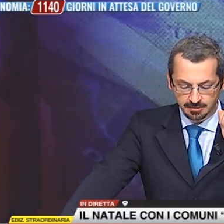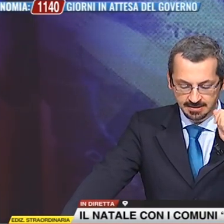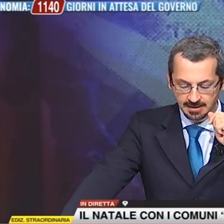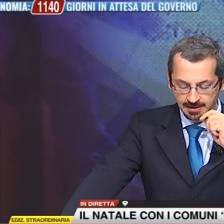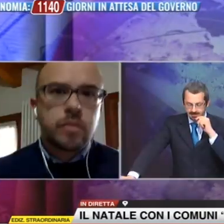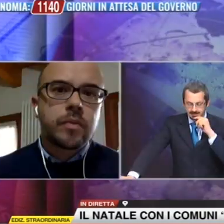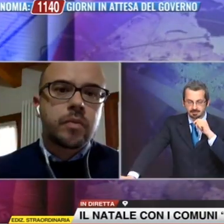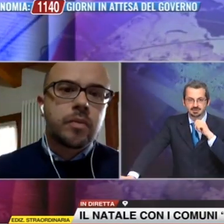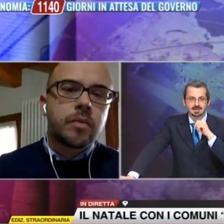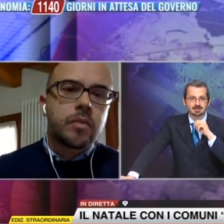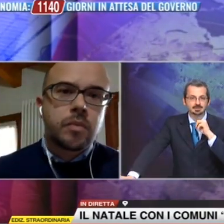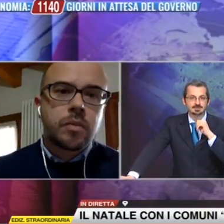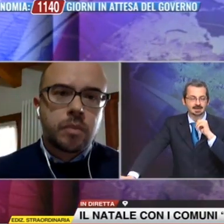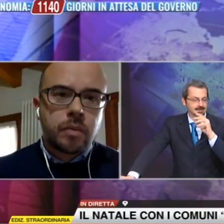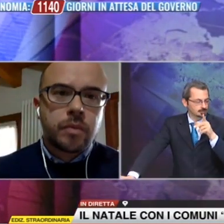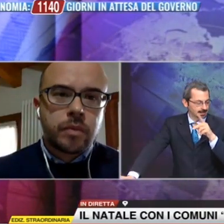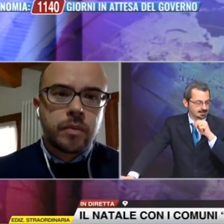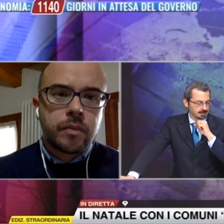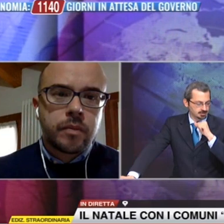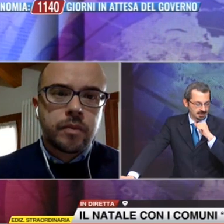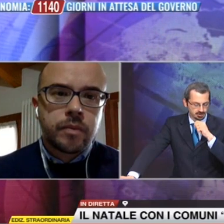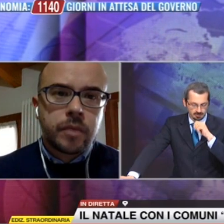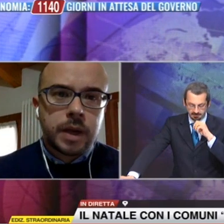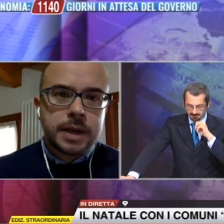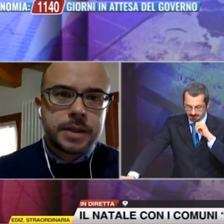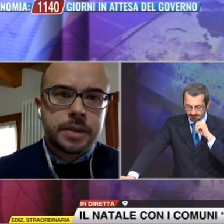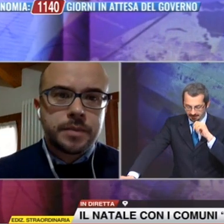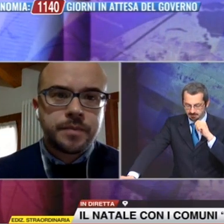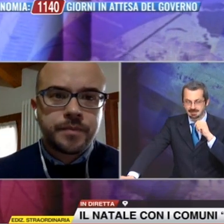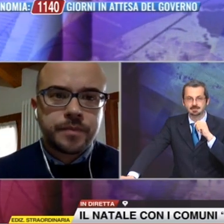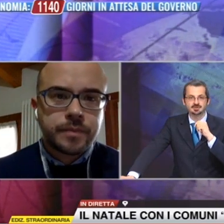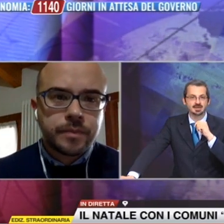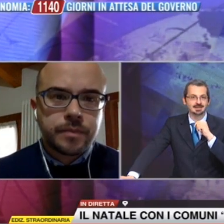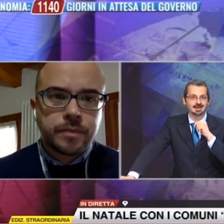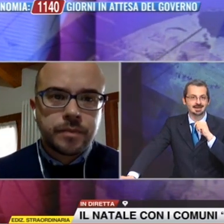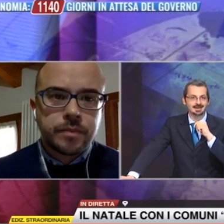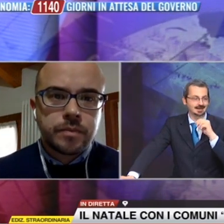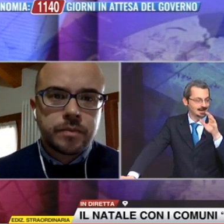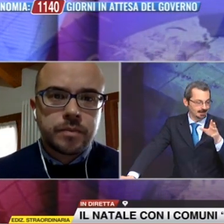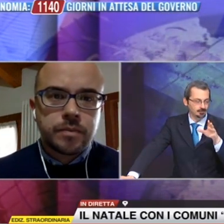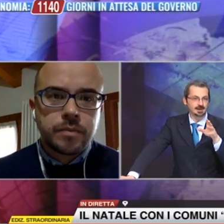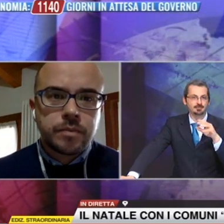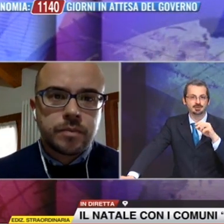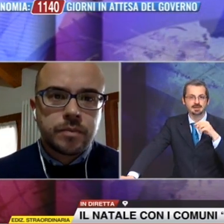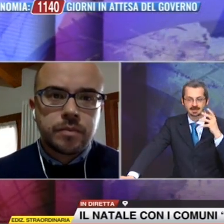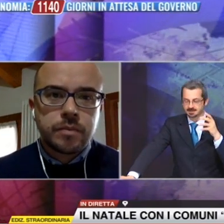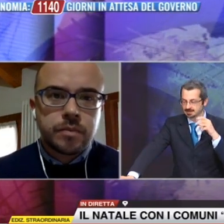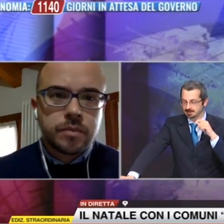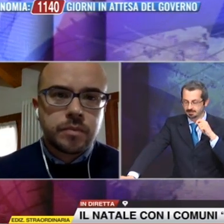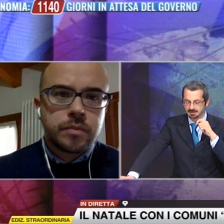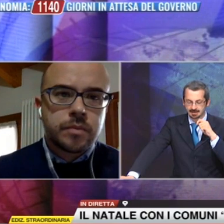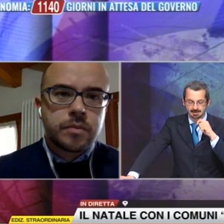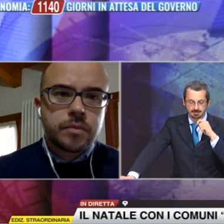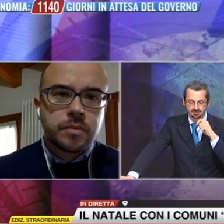Giovanni Zorzi, segretario provinciale del Partito Democratico, ringrazio anche Gianangelo Boff, responsabile provinciale della Lega, buona domenica, ci